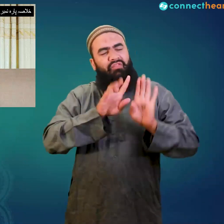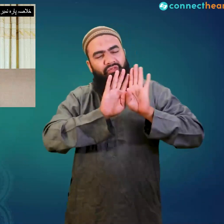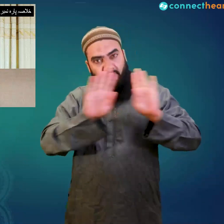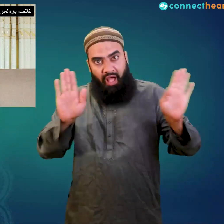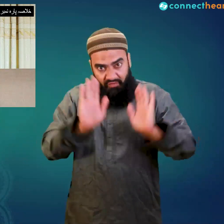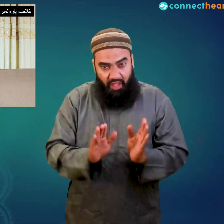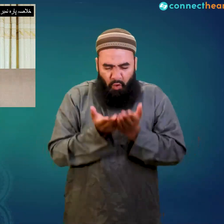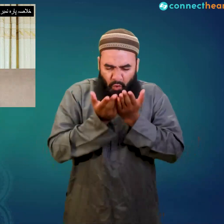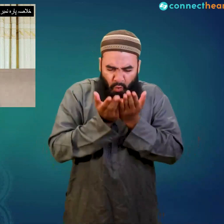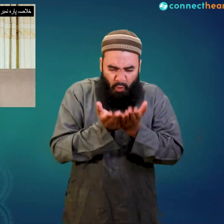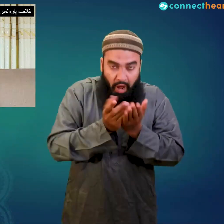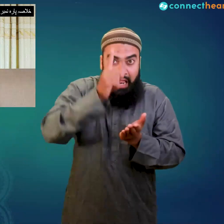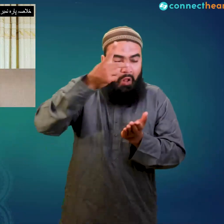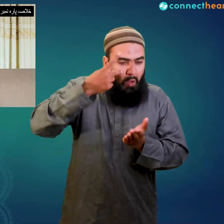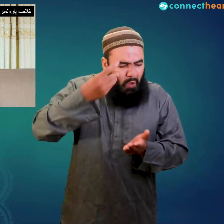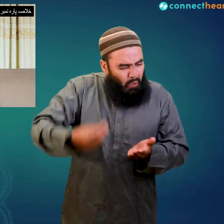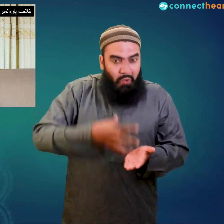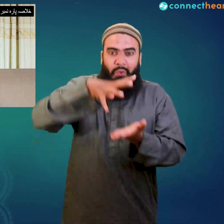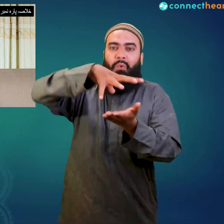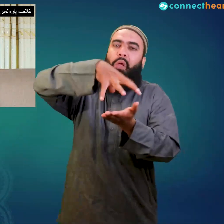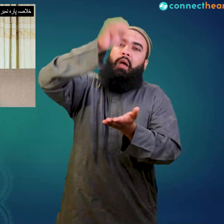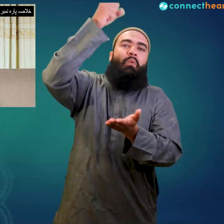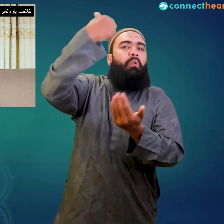کو ضرور قبول فرماتے ہیں۔